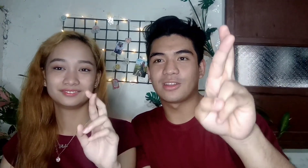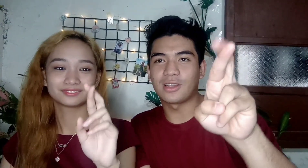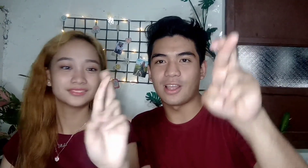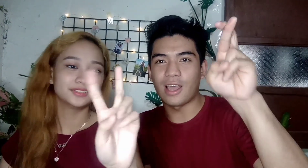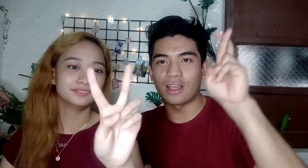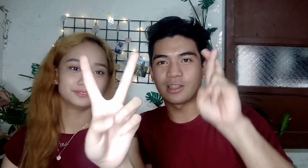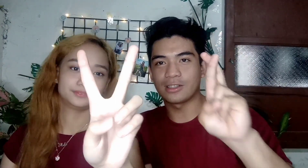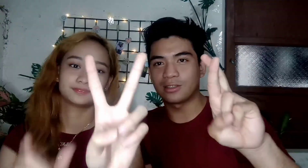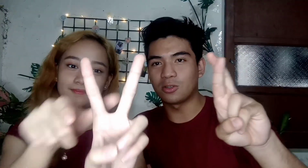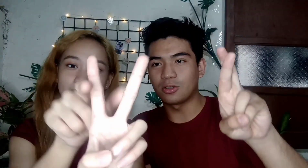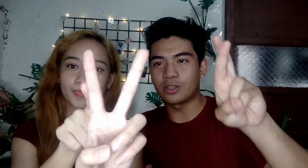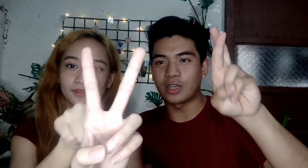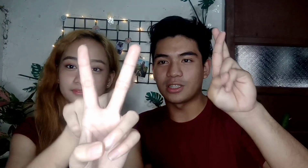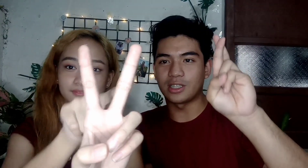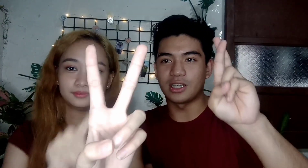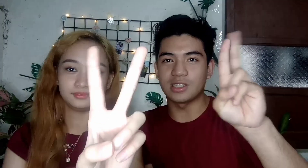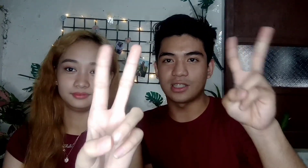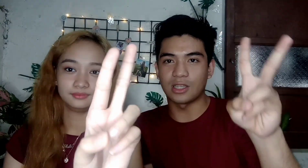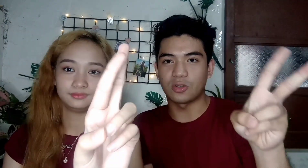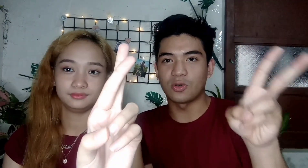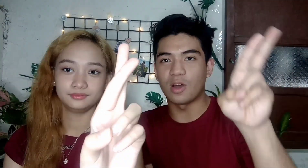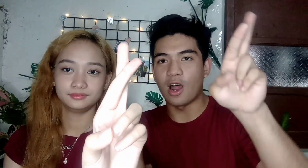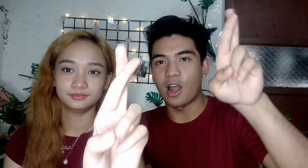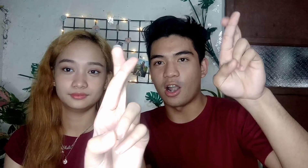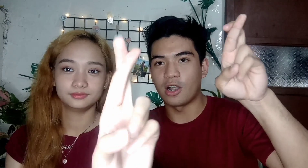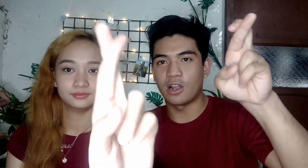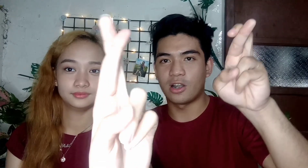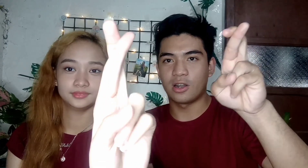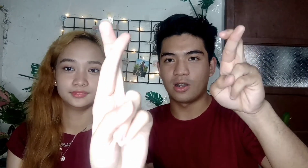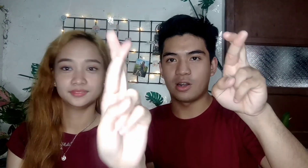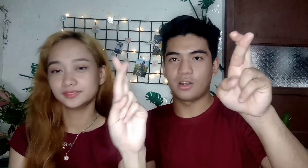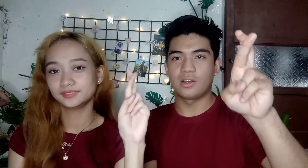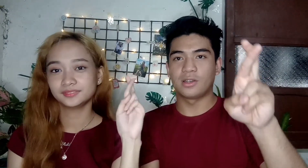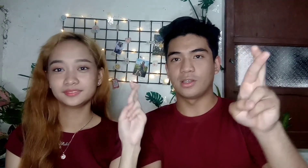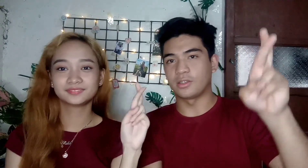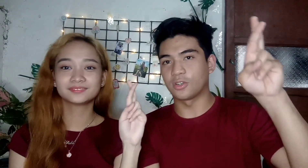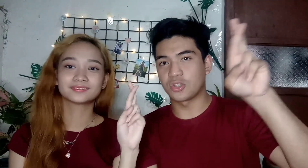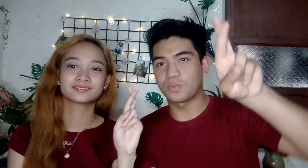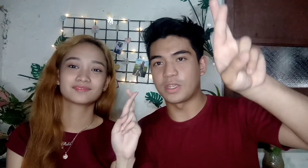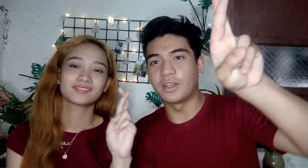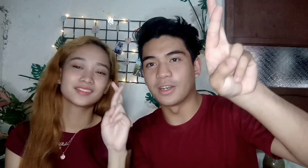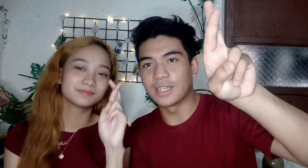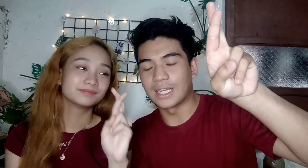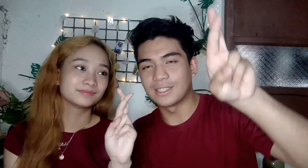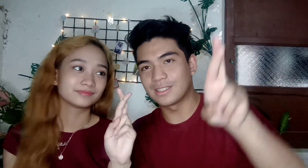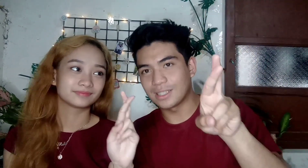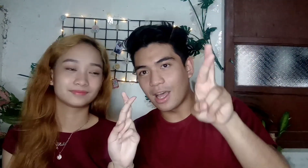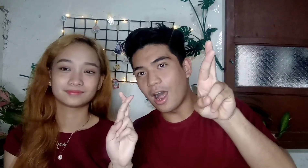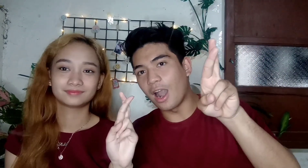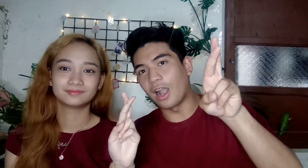ang totoo nito, guys, is ito yung R. Cross finger, guys. R.